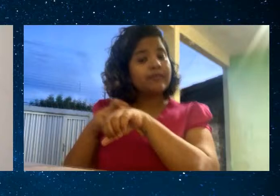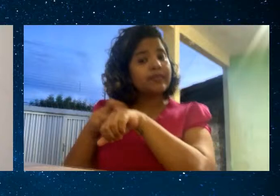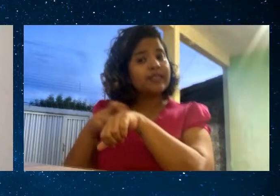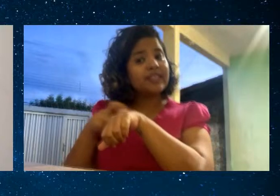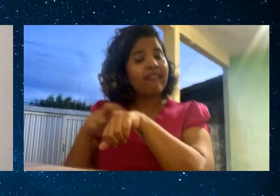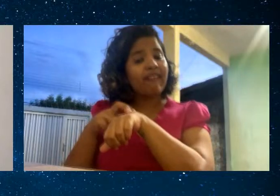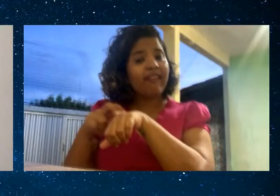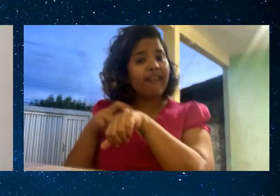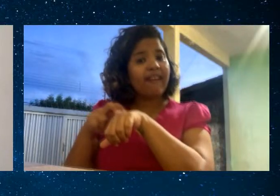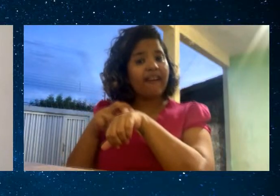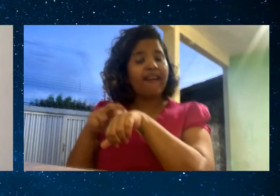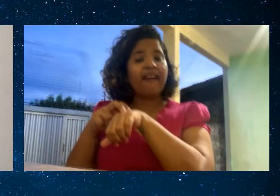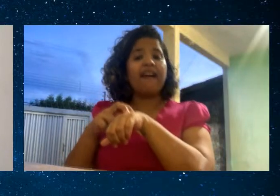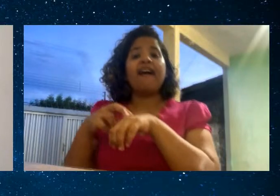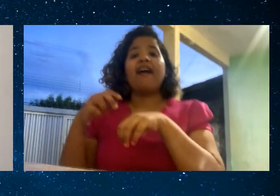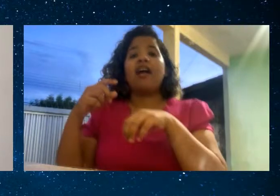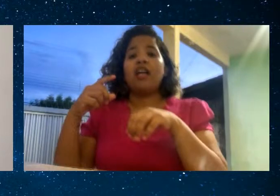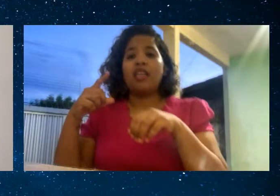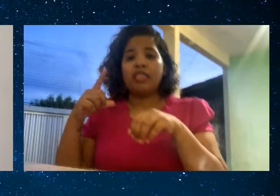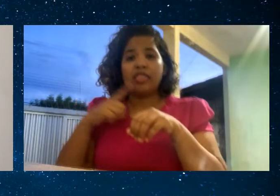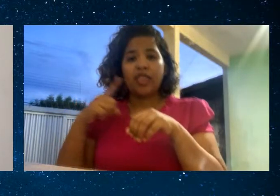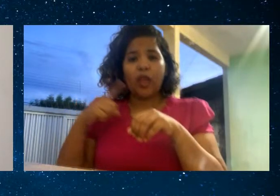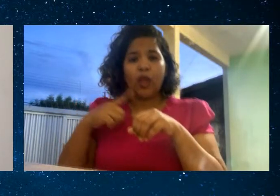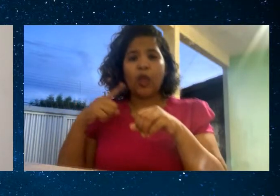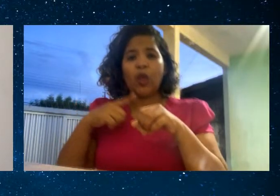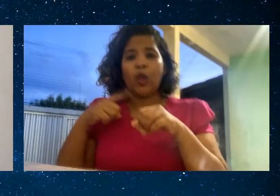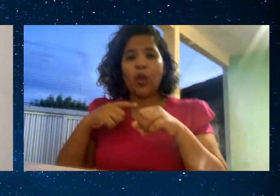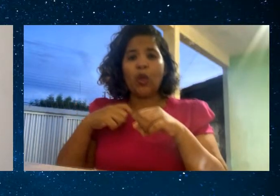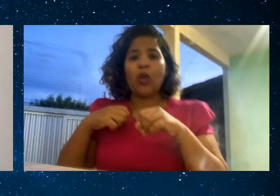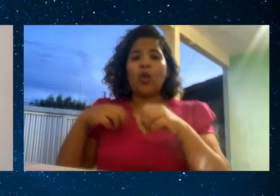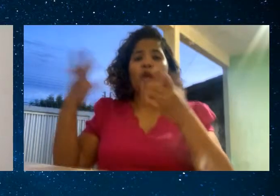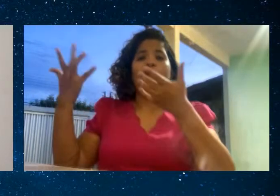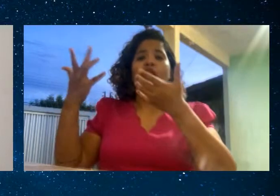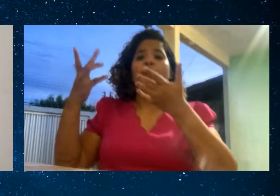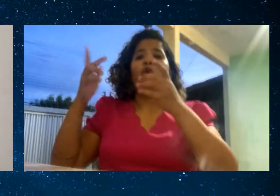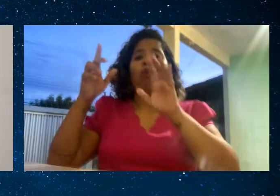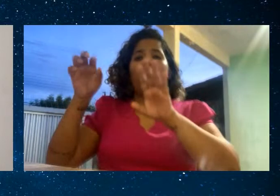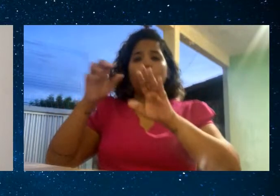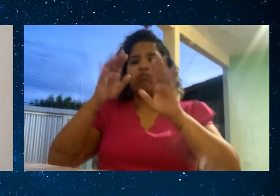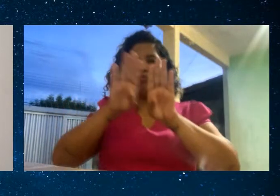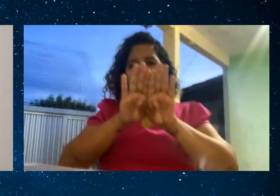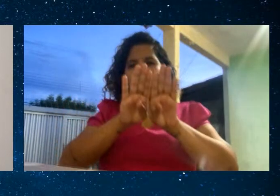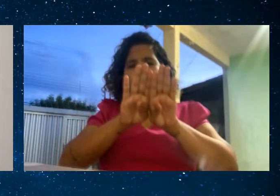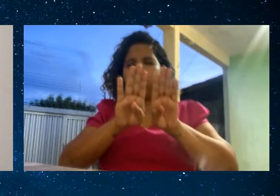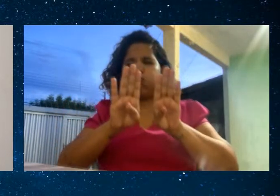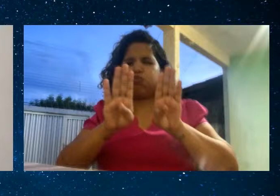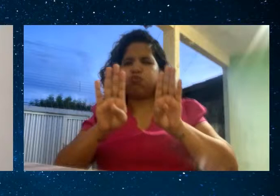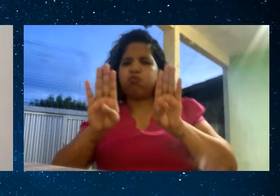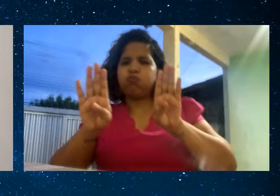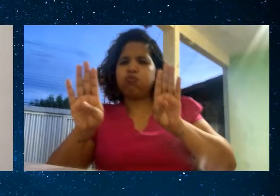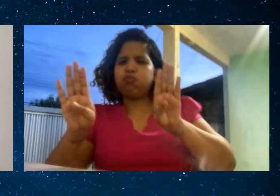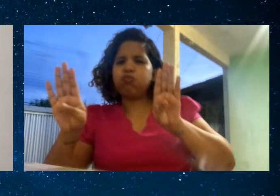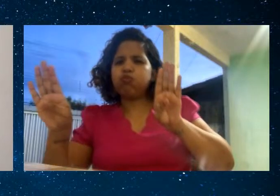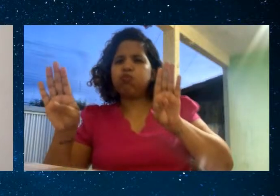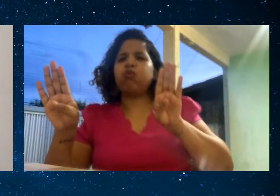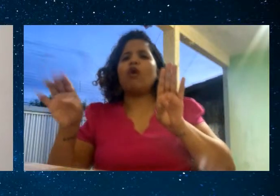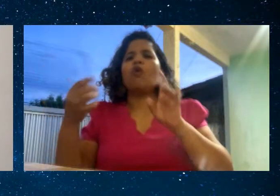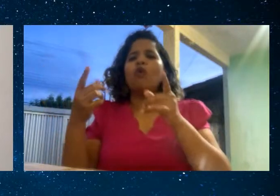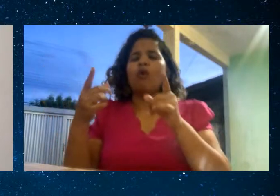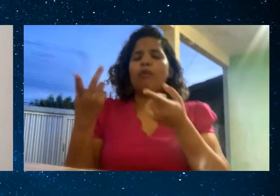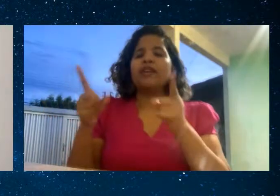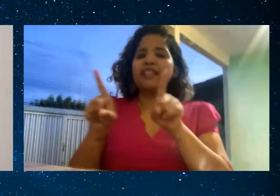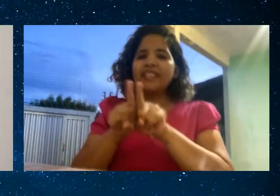está está num local Aberto onde a gente pode ver atrás dela um portão cinza uma vegetação um